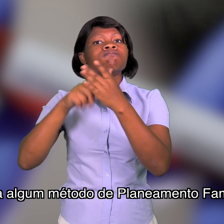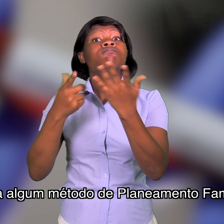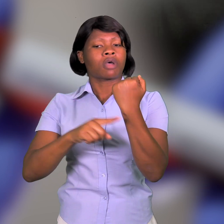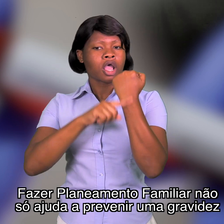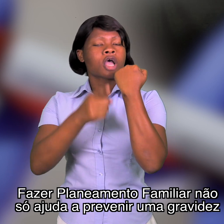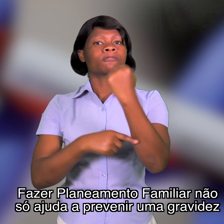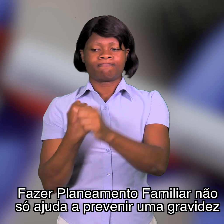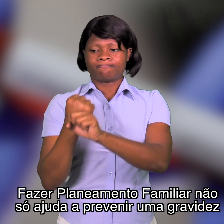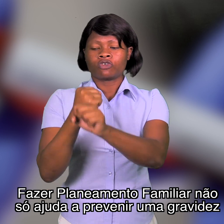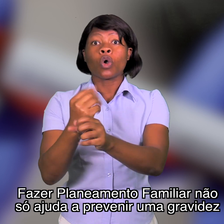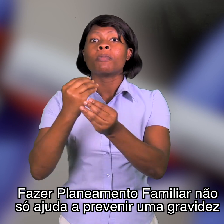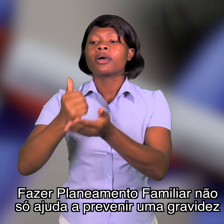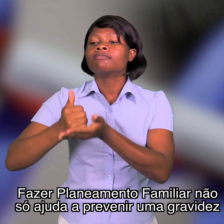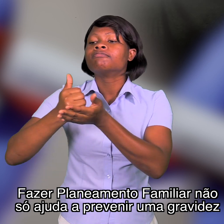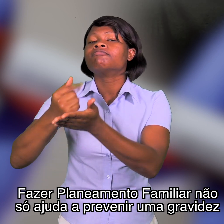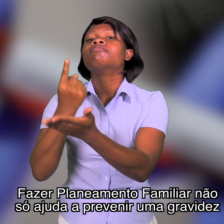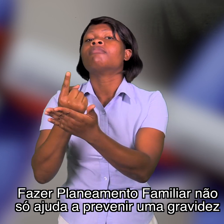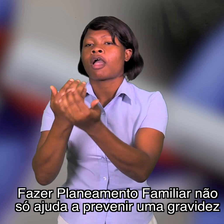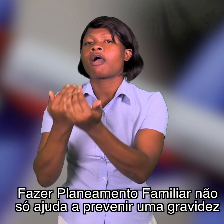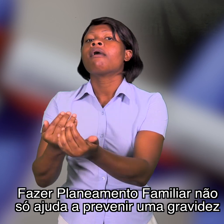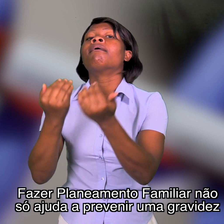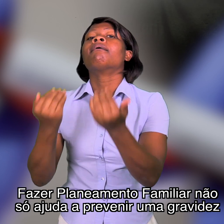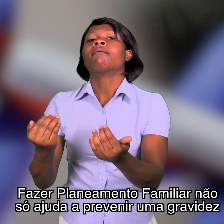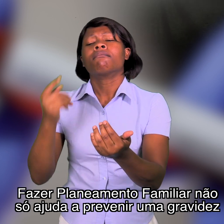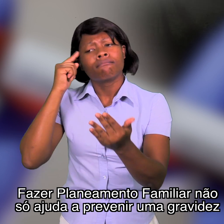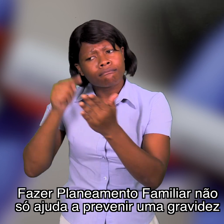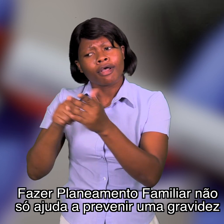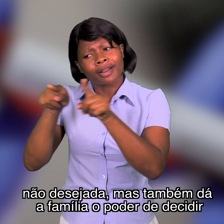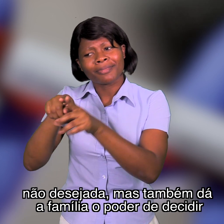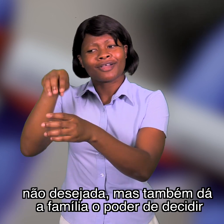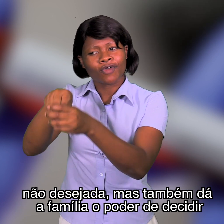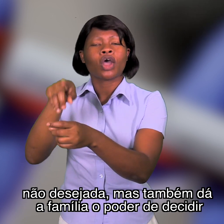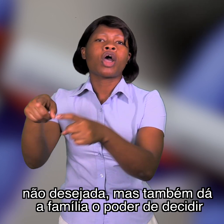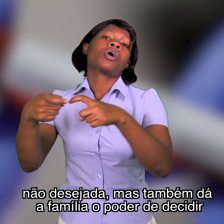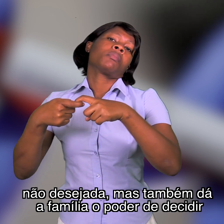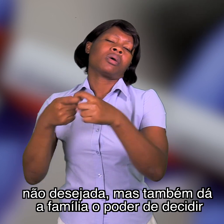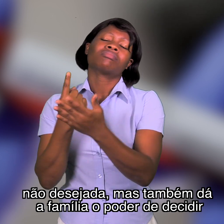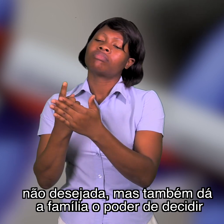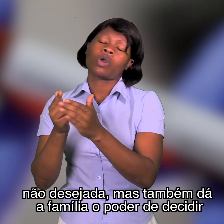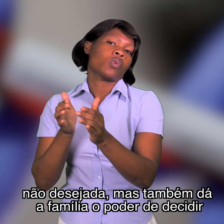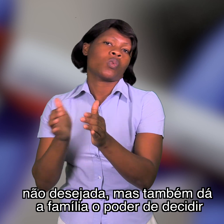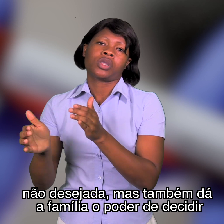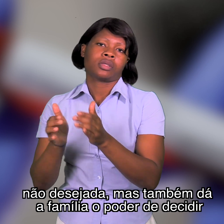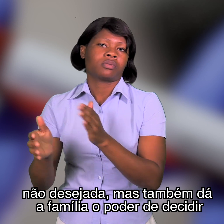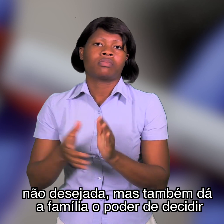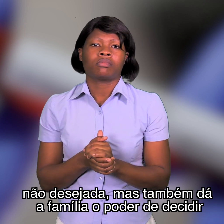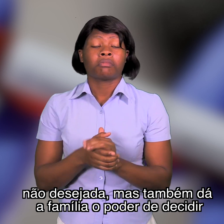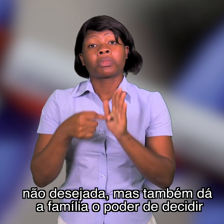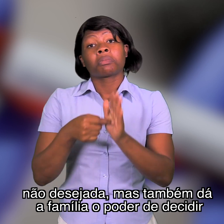Fazer planeamento familiar não só ajuda a prevenir uma gravidez não desejada, mas também dá à família